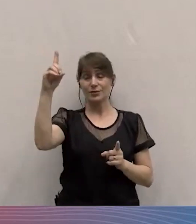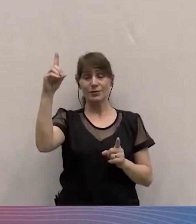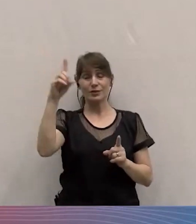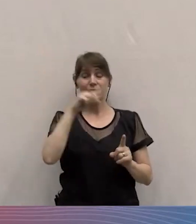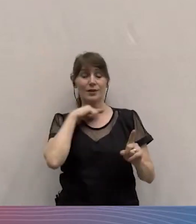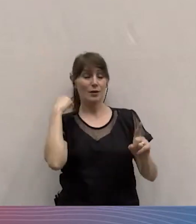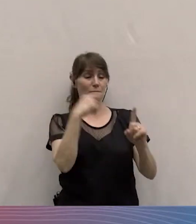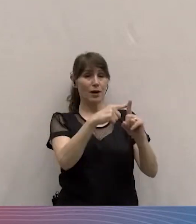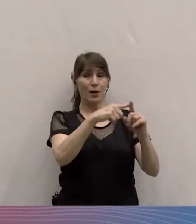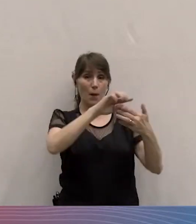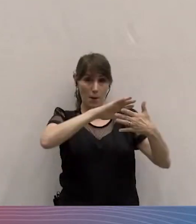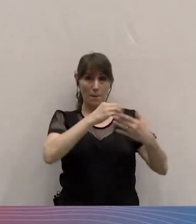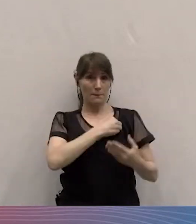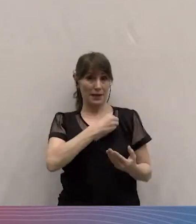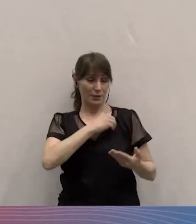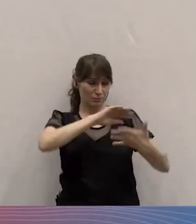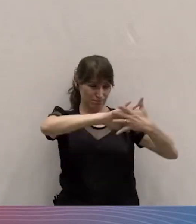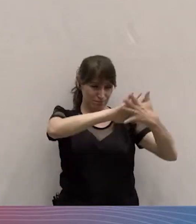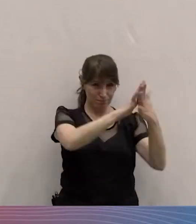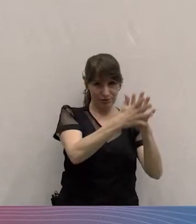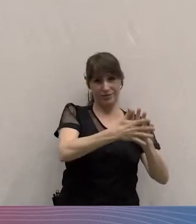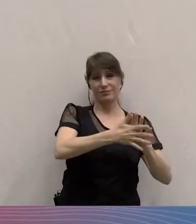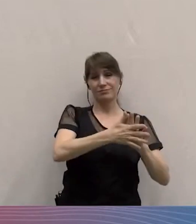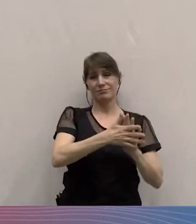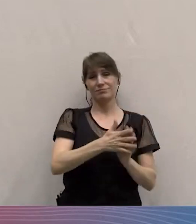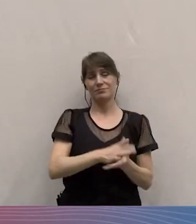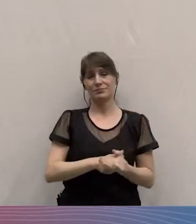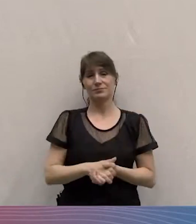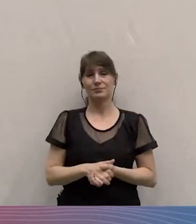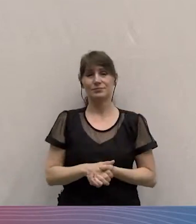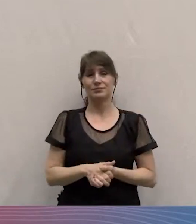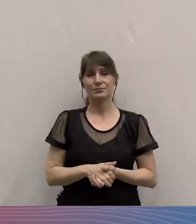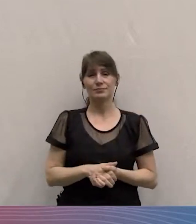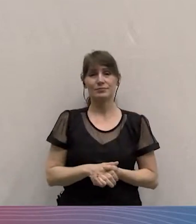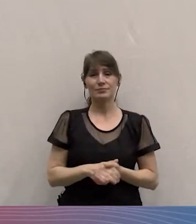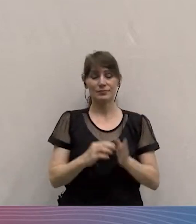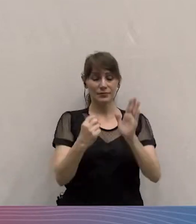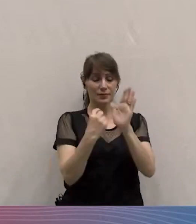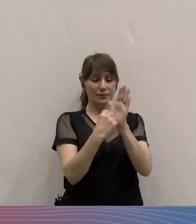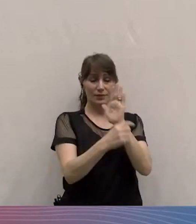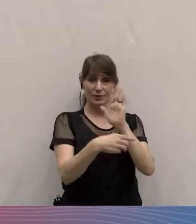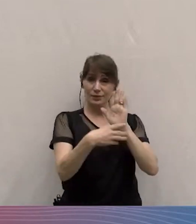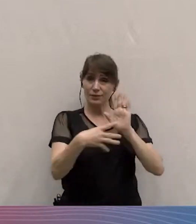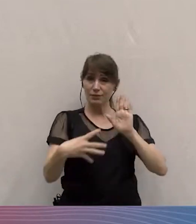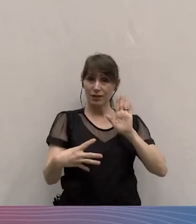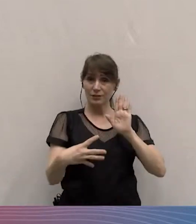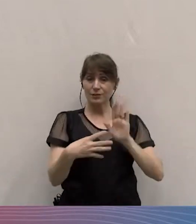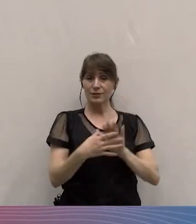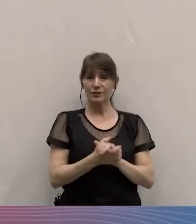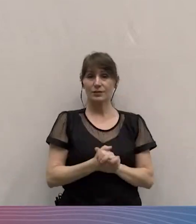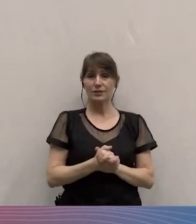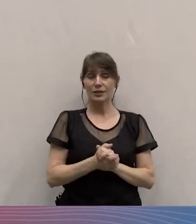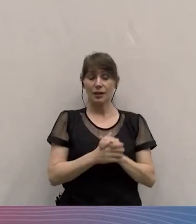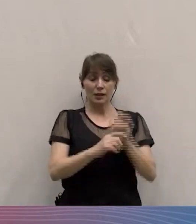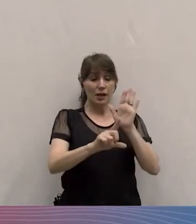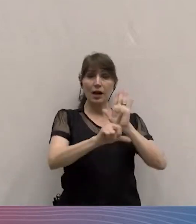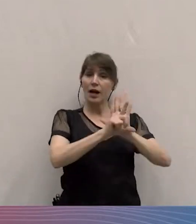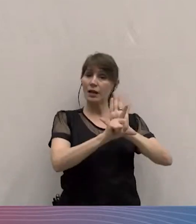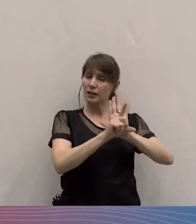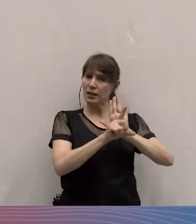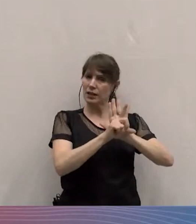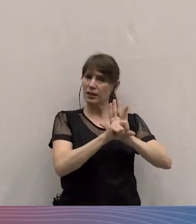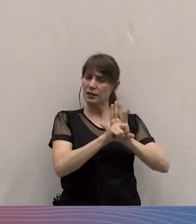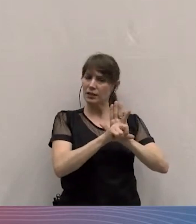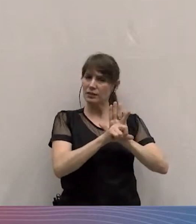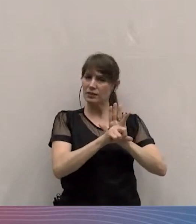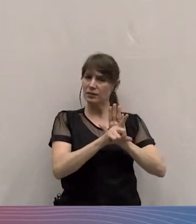destruiu, condenou Deus na carne o pecado. Versículo 4: a fim de que o preceito da lei se